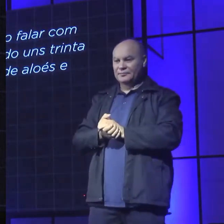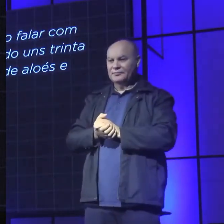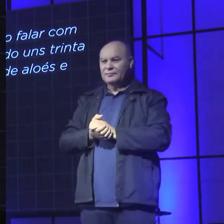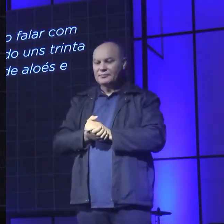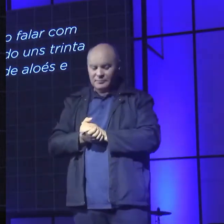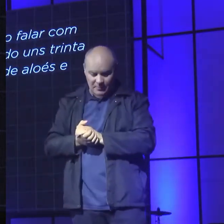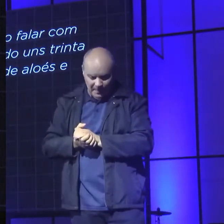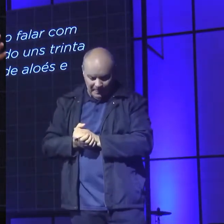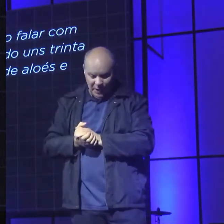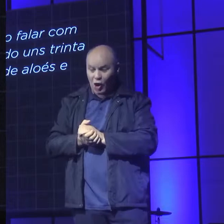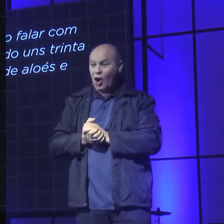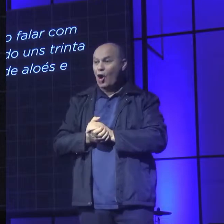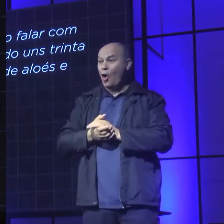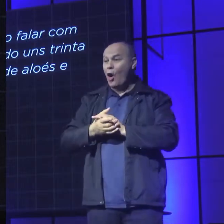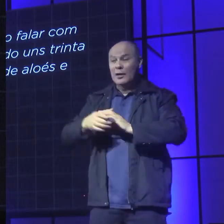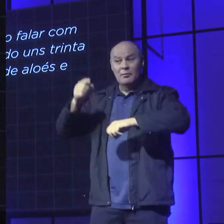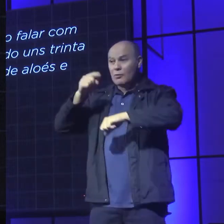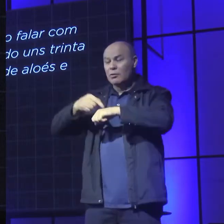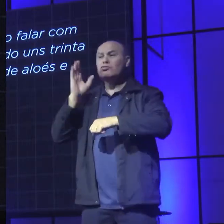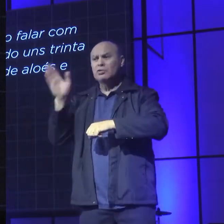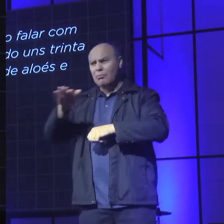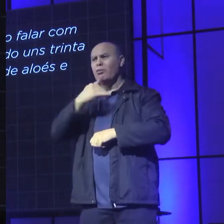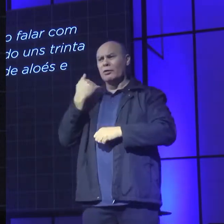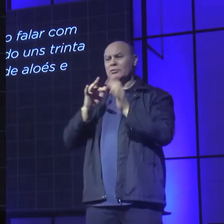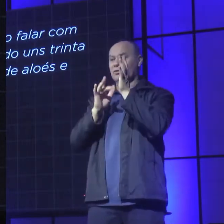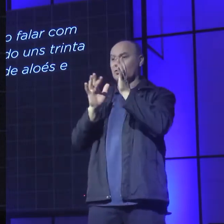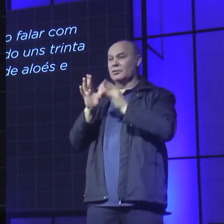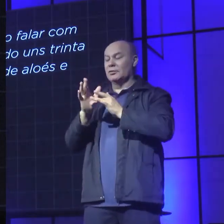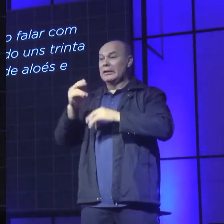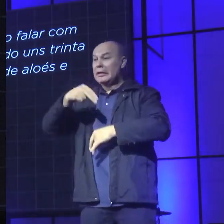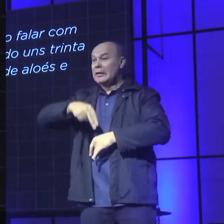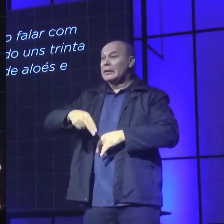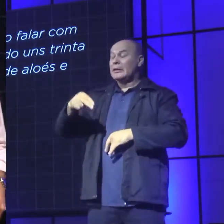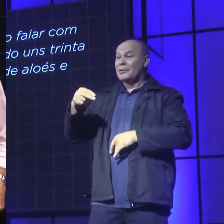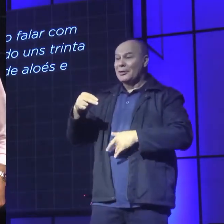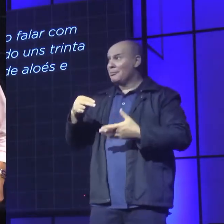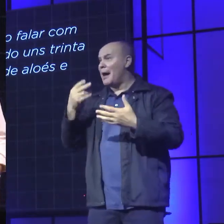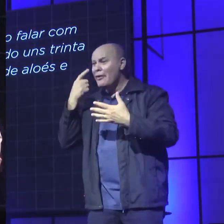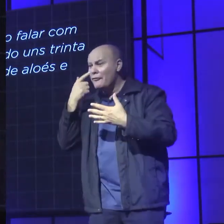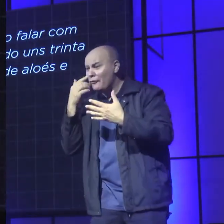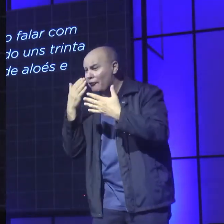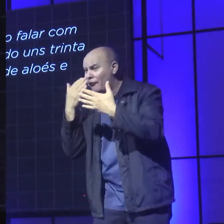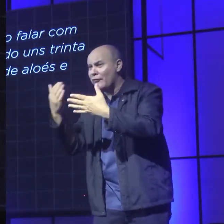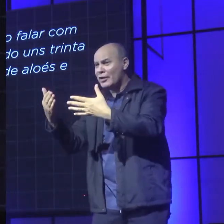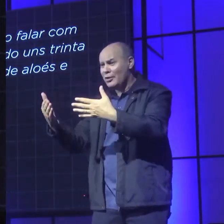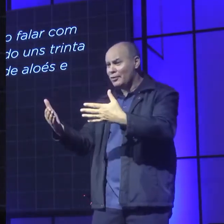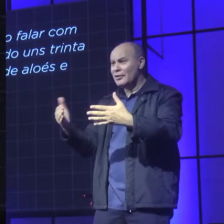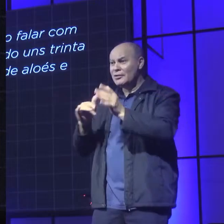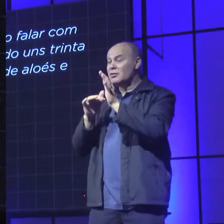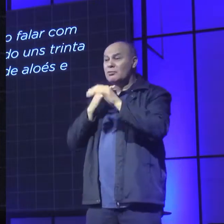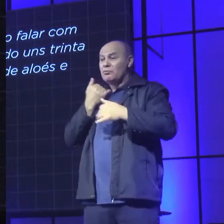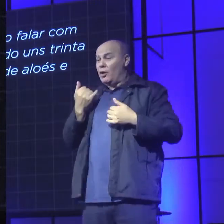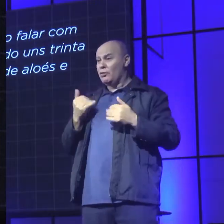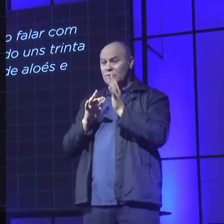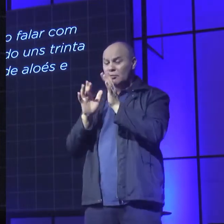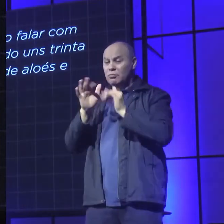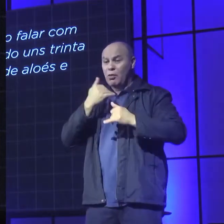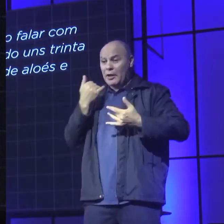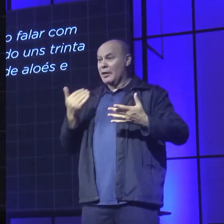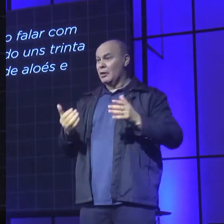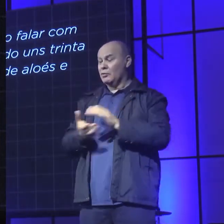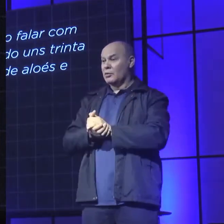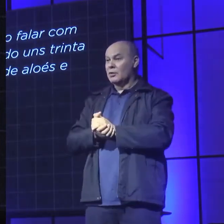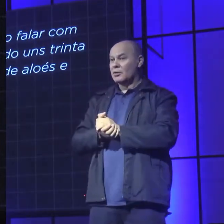se declarar seguidor de Jesus. Agora era o momento errado dele dizer assim, não vou falar nada para não perder a minha boquinha no